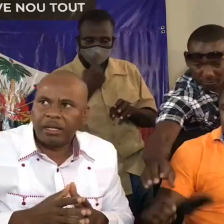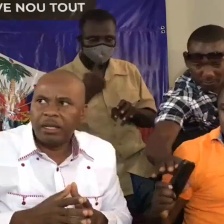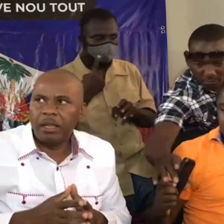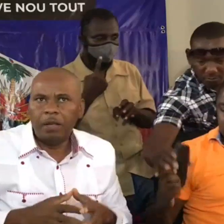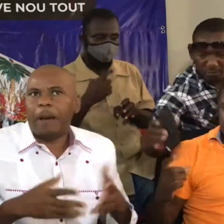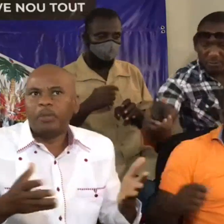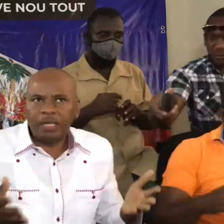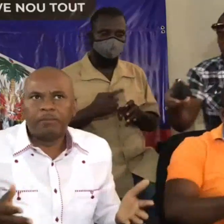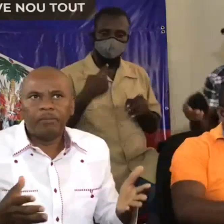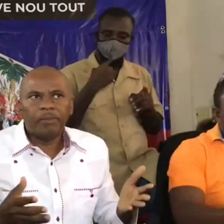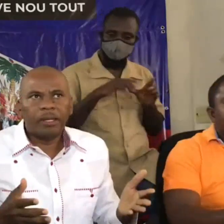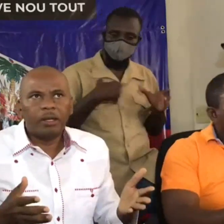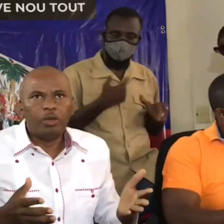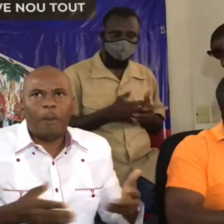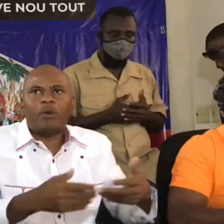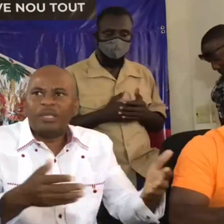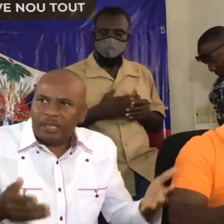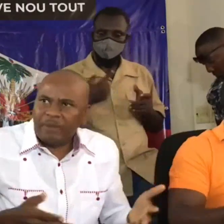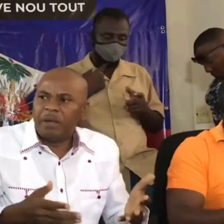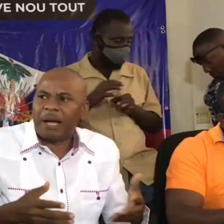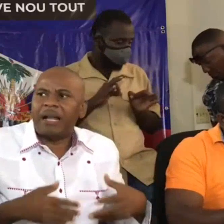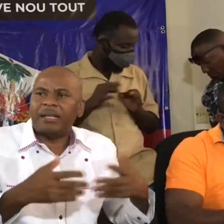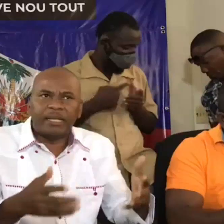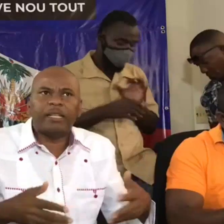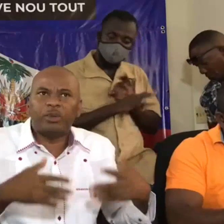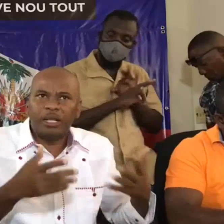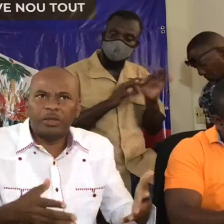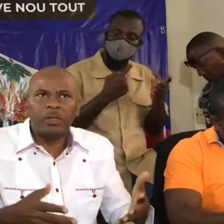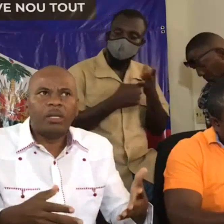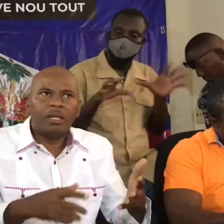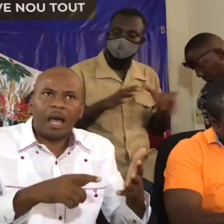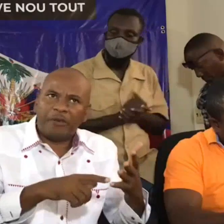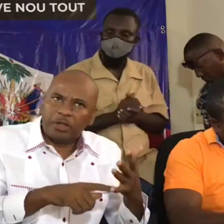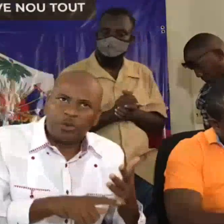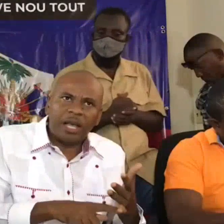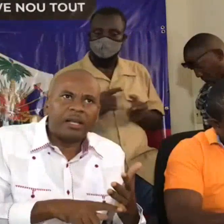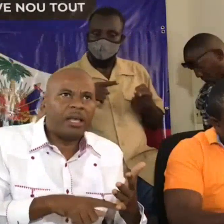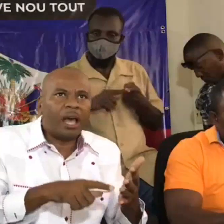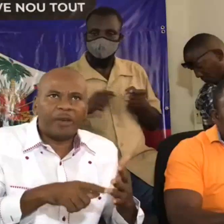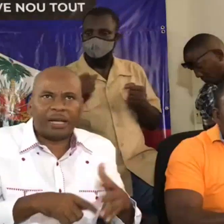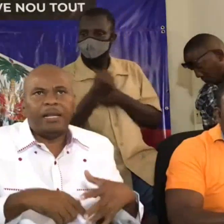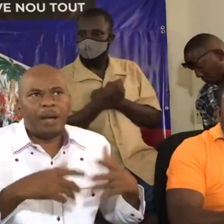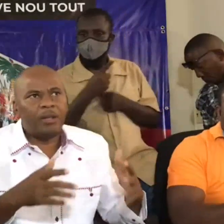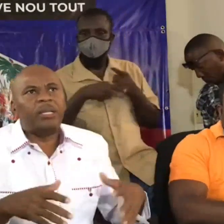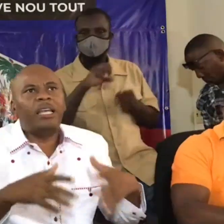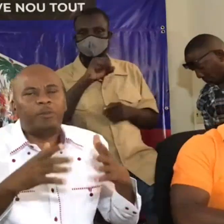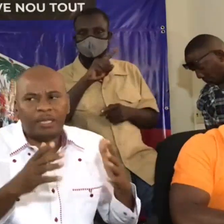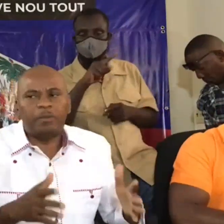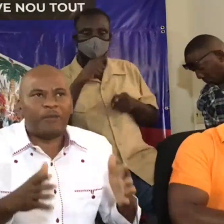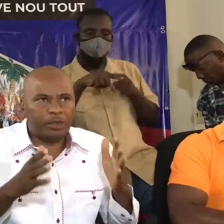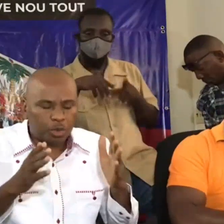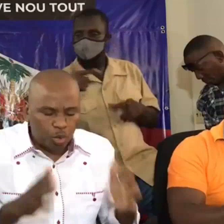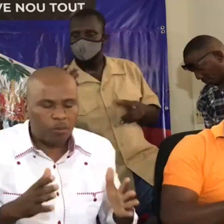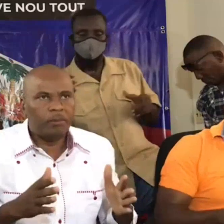le il n'est pas possible. Nous pas contre le système, nous n'avons pas qu'à rentrer dans la question d'élection avec Jovenel, avec 4 démologues sans